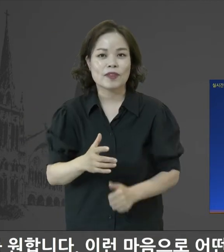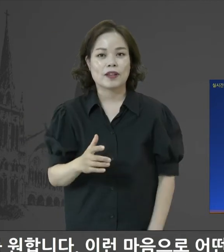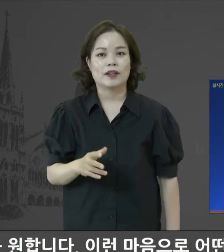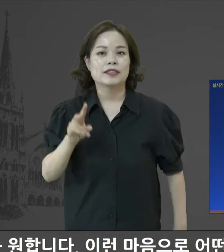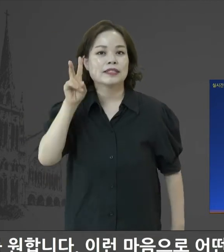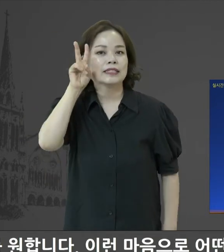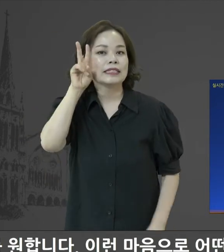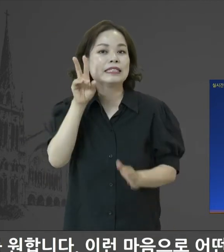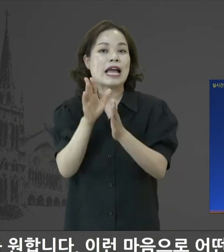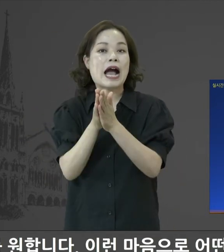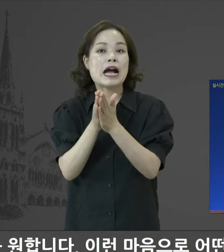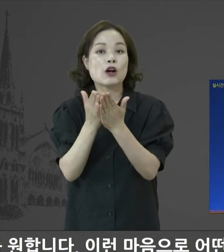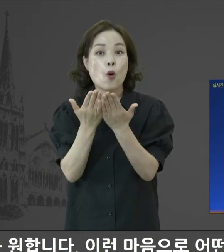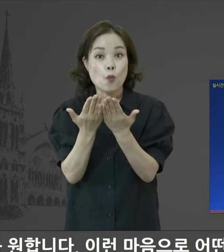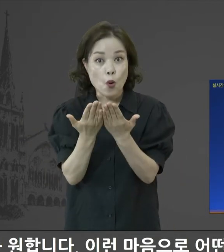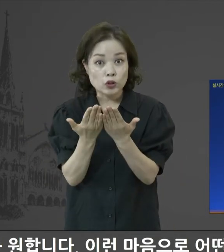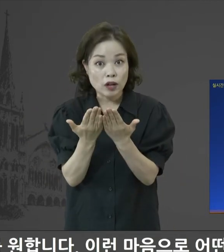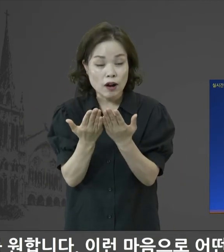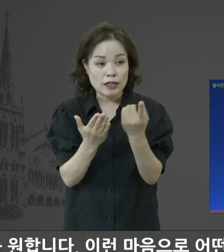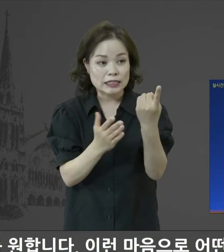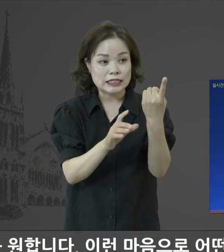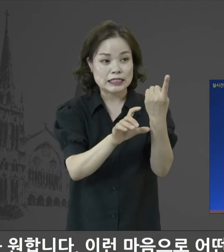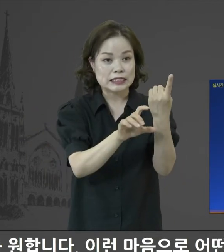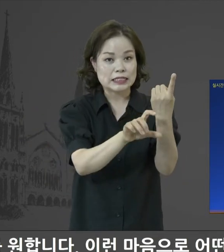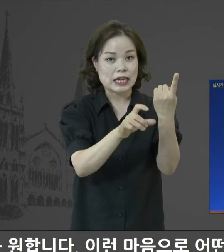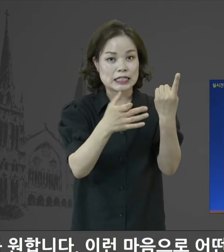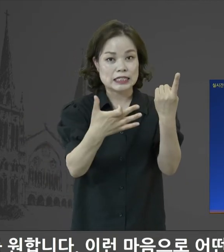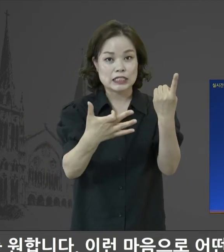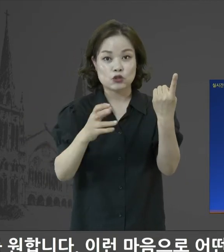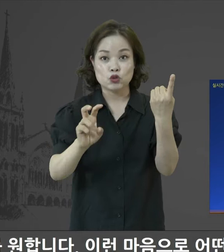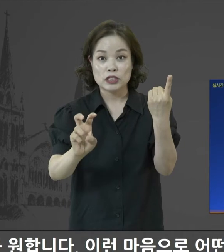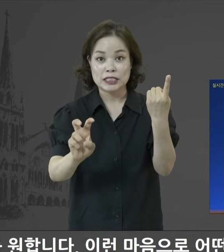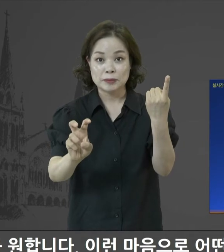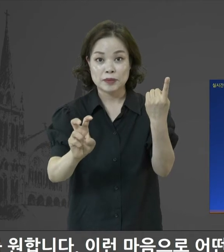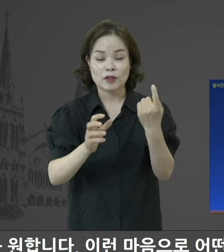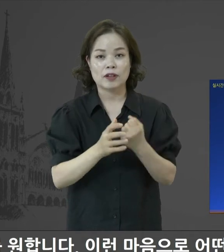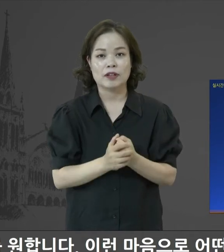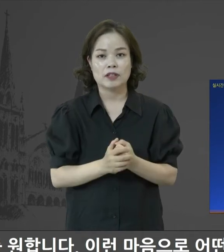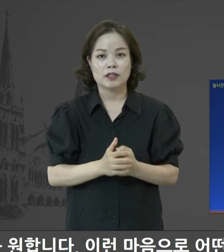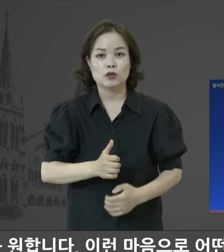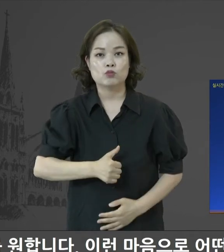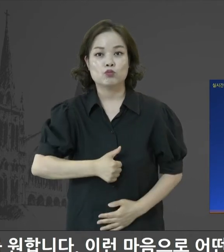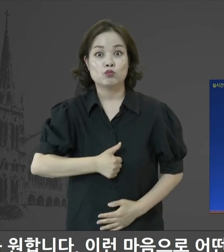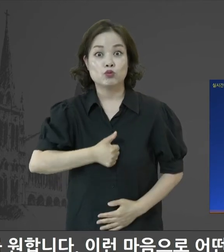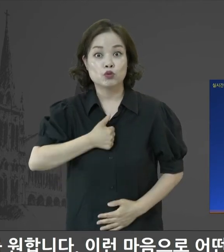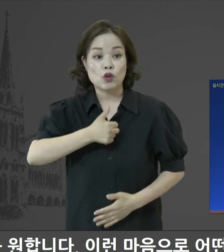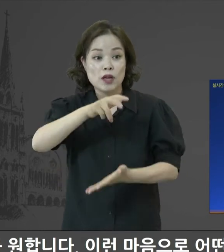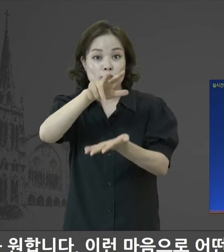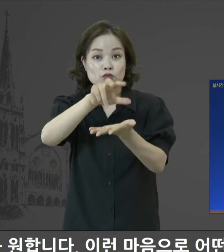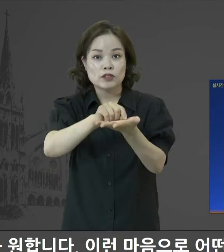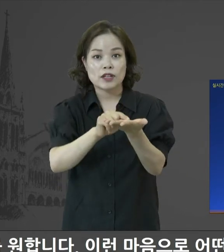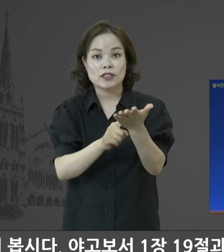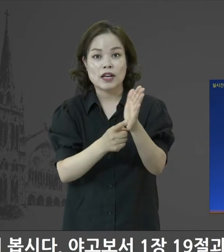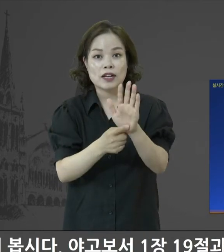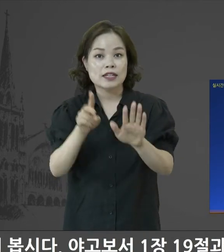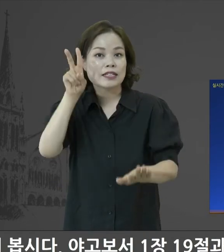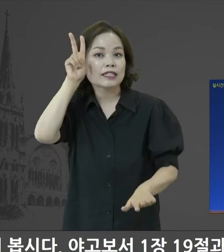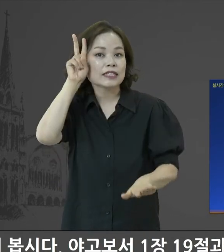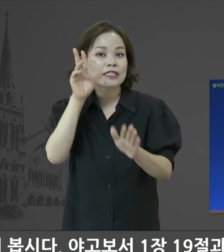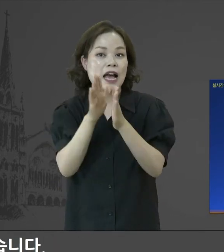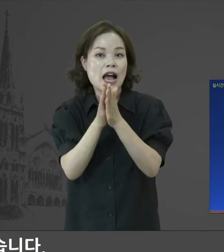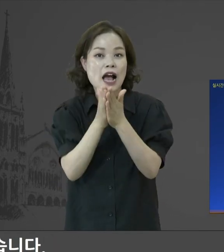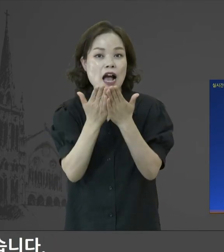야고보서 1장 19절과 20절에 이 분노의 문제를 다루고 있습니다. 야고보서